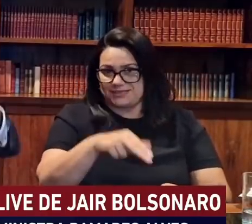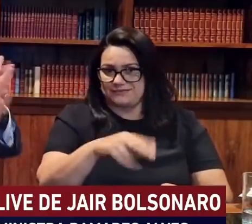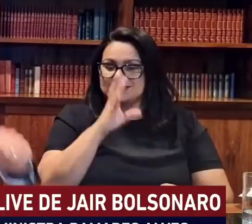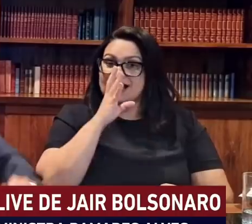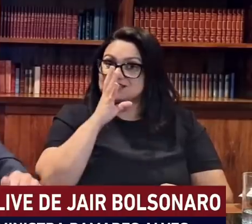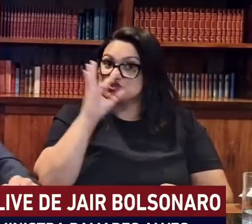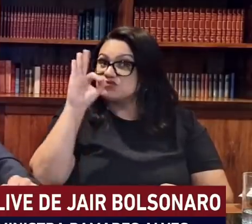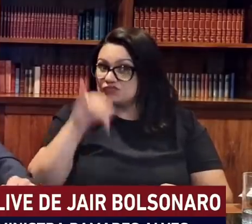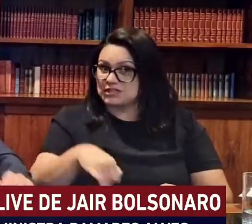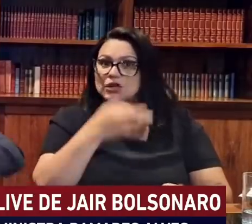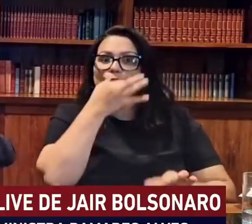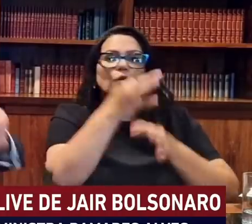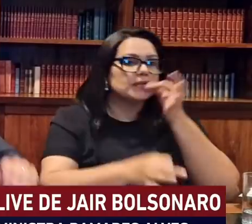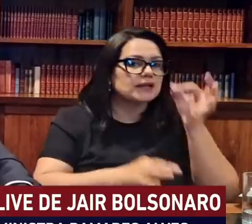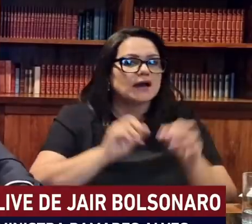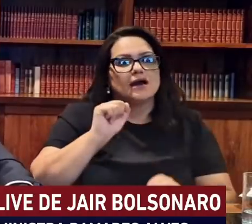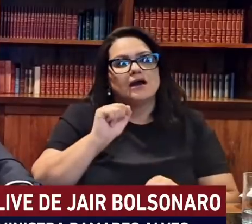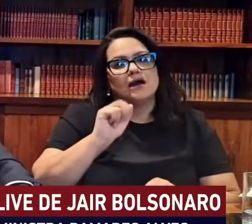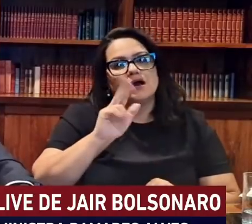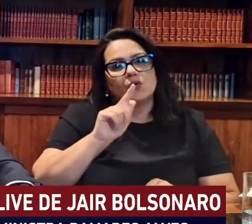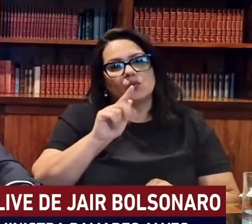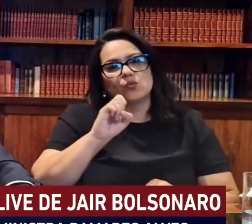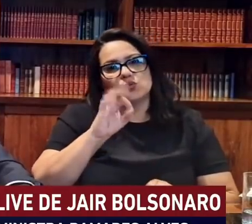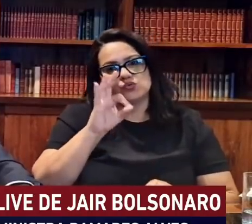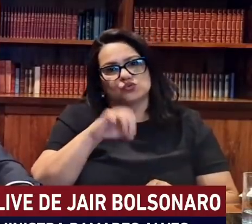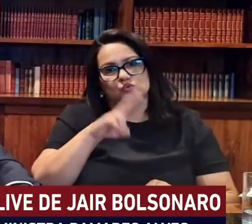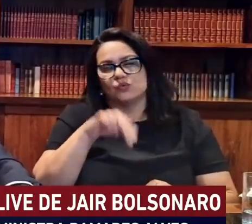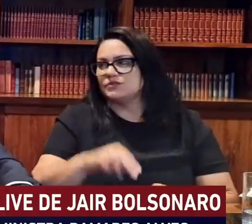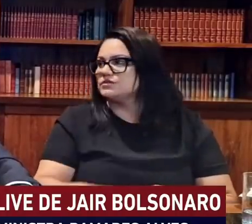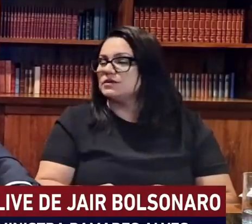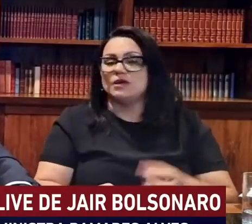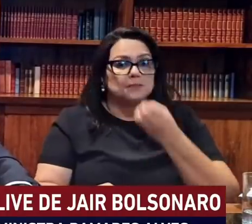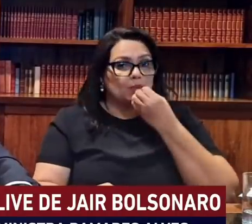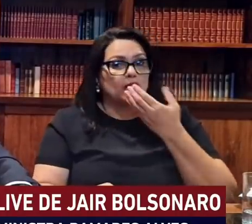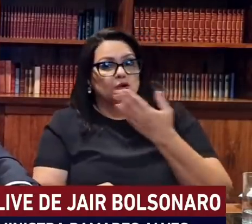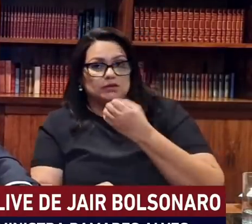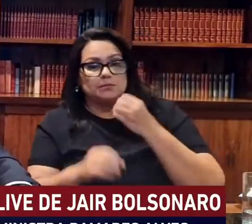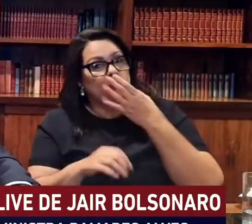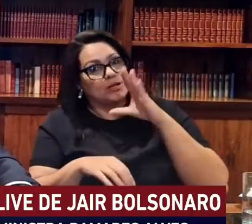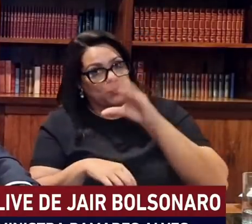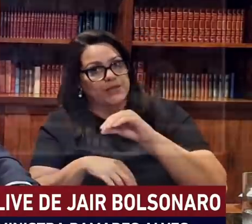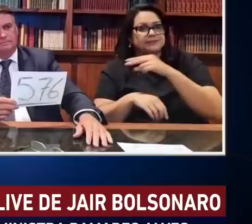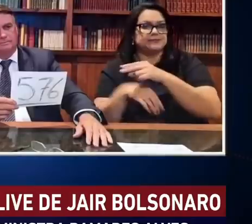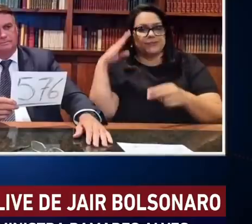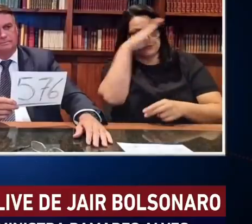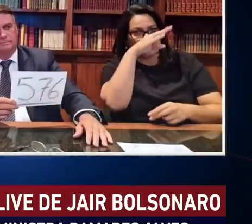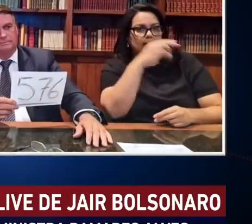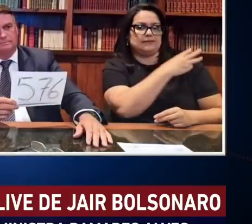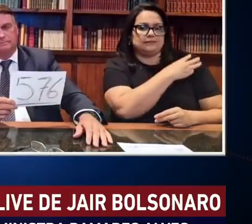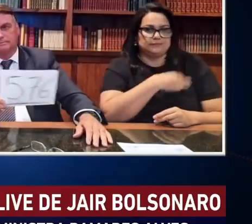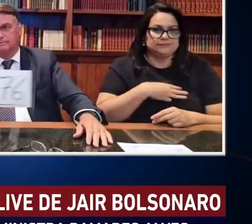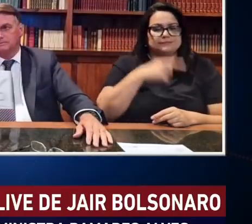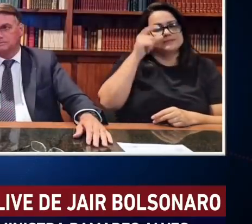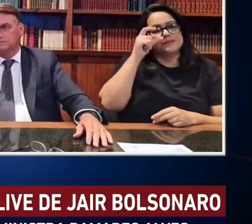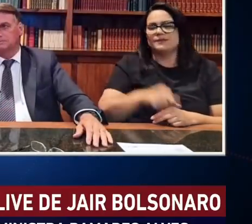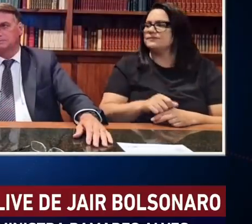que tem um comentário do Augusto Nunes e sua equipe. Bolsonaro, boa noite, ministra Damares. Ministra, sei que o